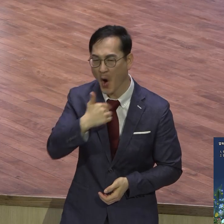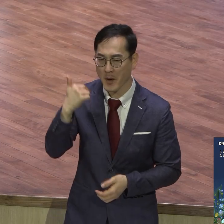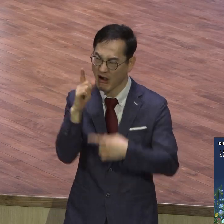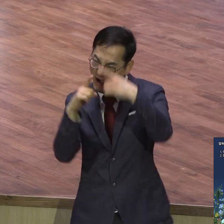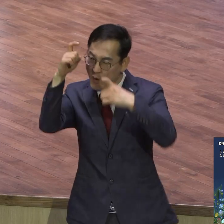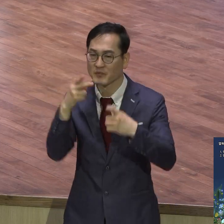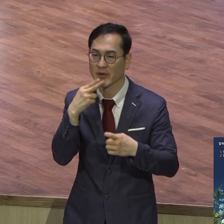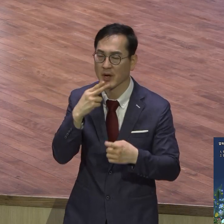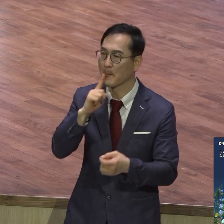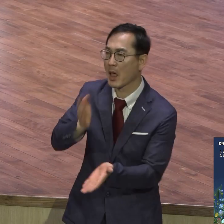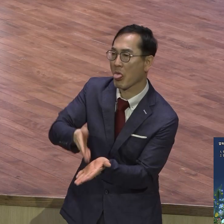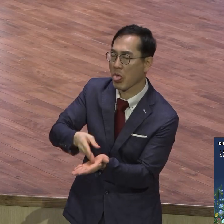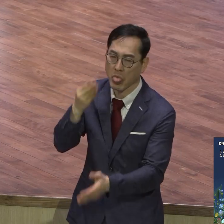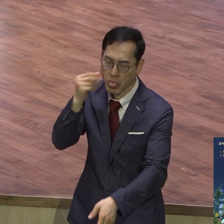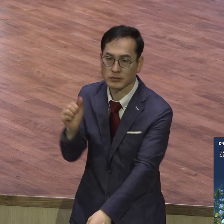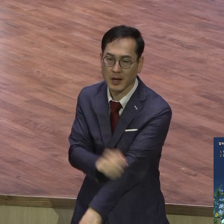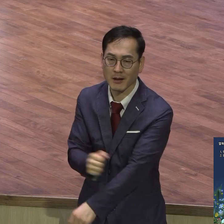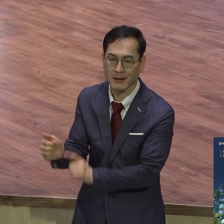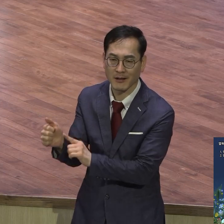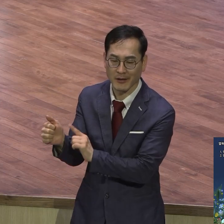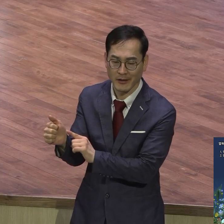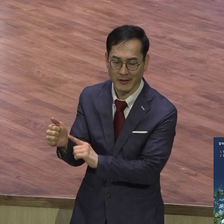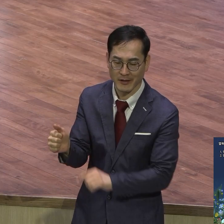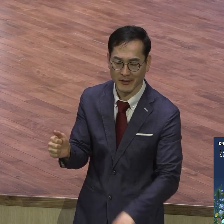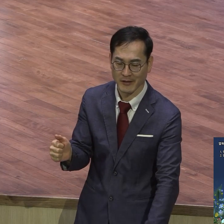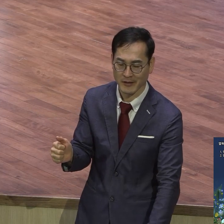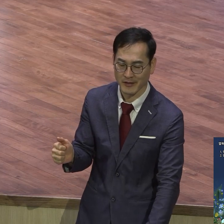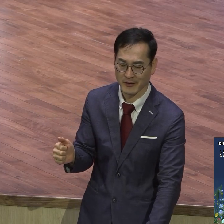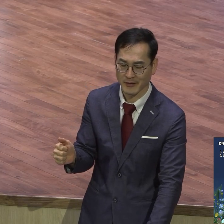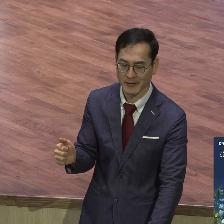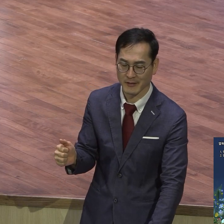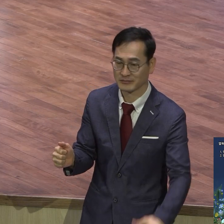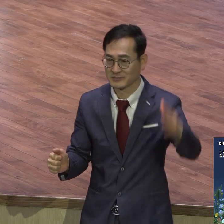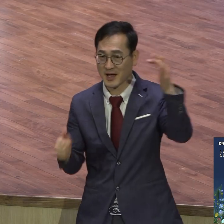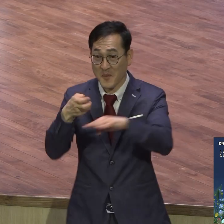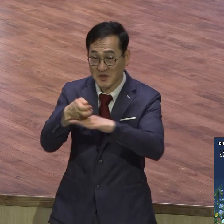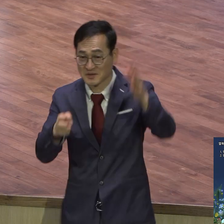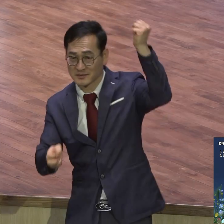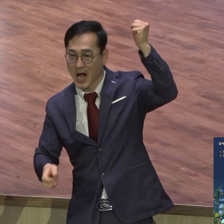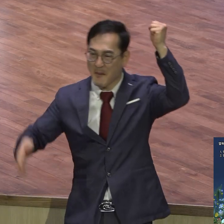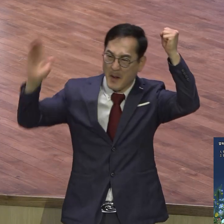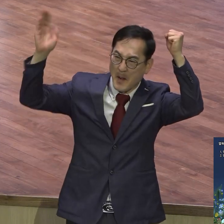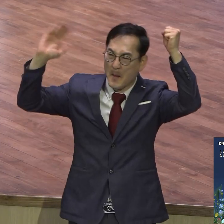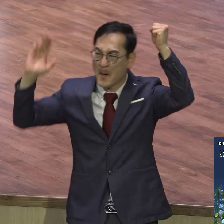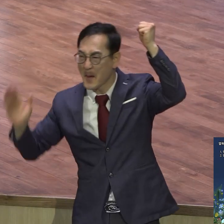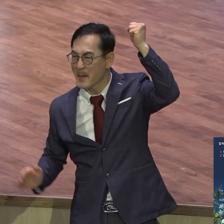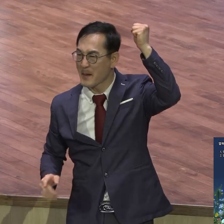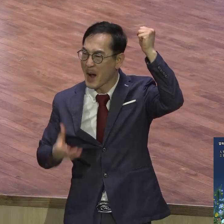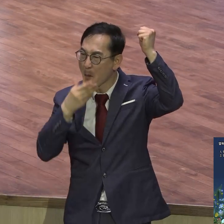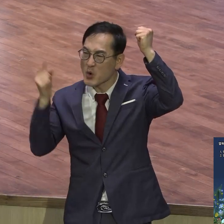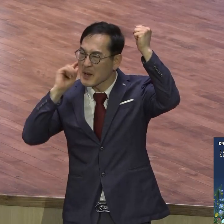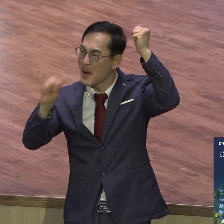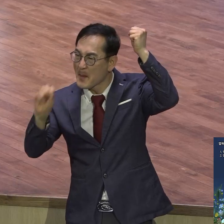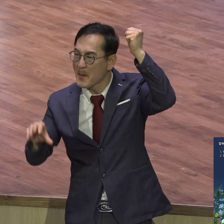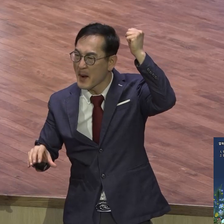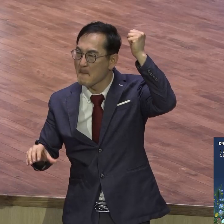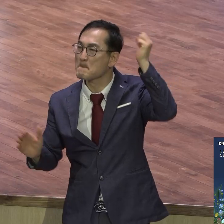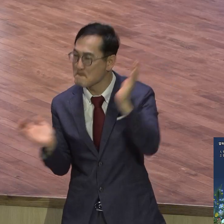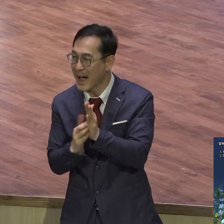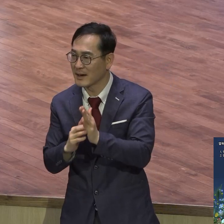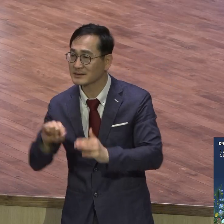그러니까 워낙 말을 잘하고 번데요 번데요 한마디 하지 마라 그러니까 잘 하더라고 내보고 하라 세정은야 끝나네 내보고 하라